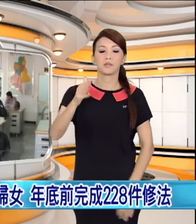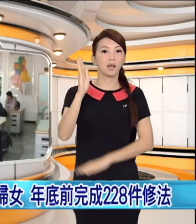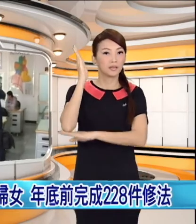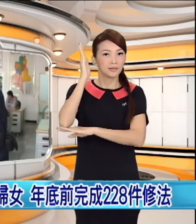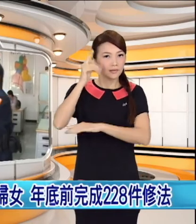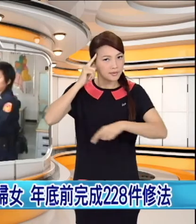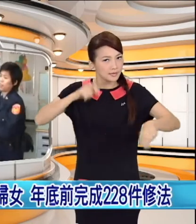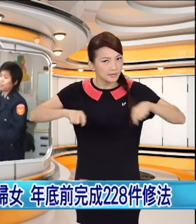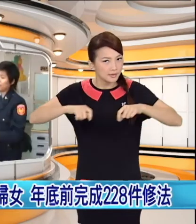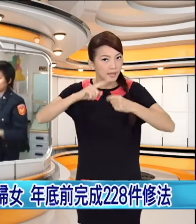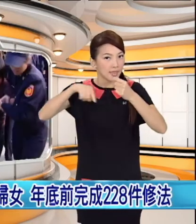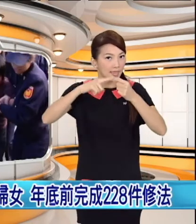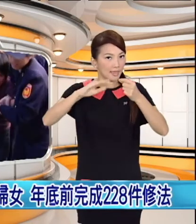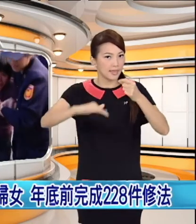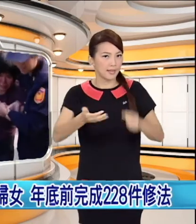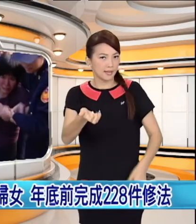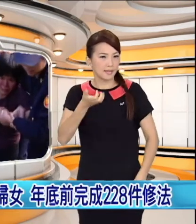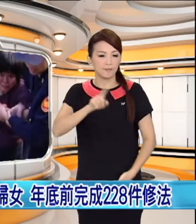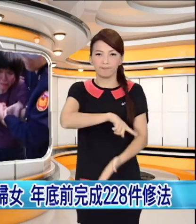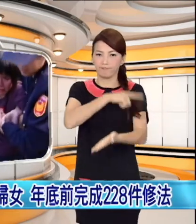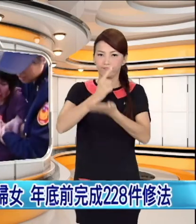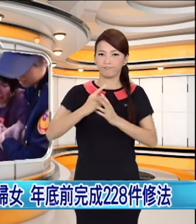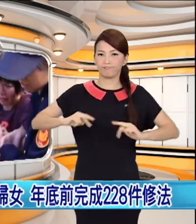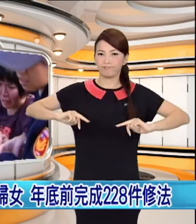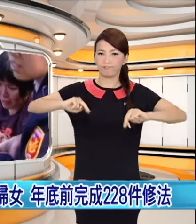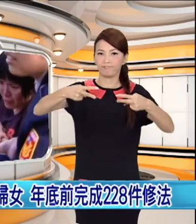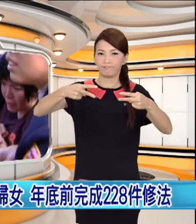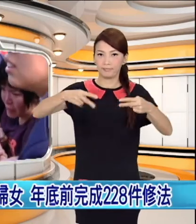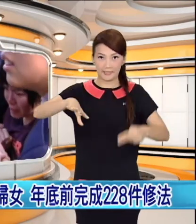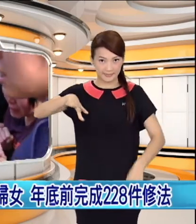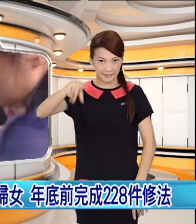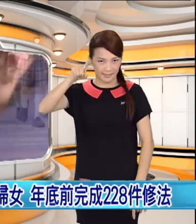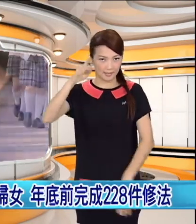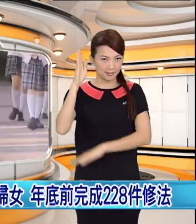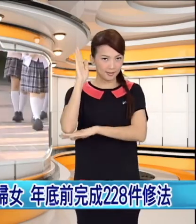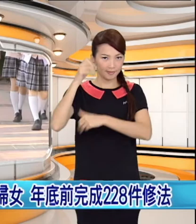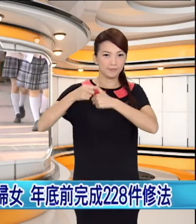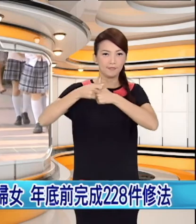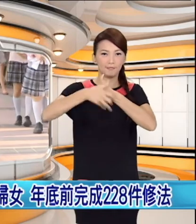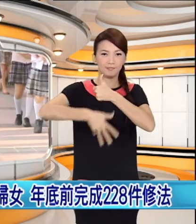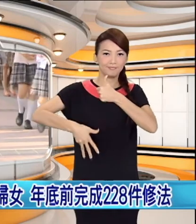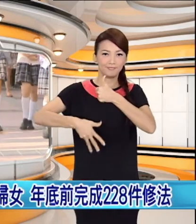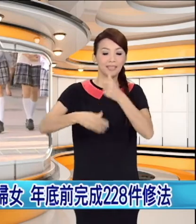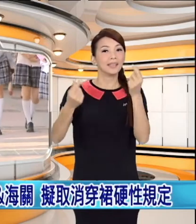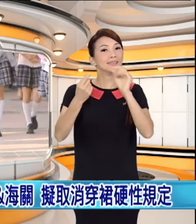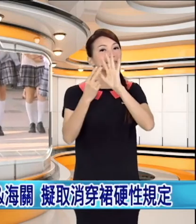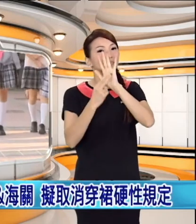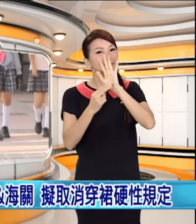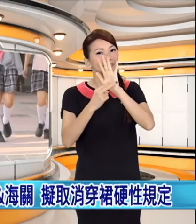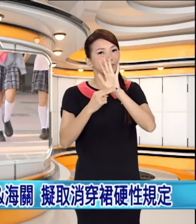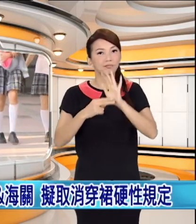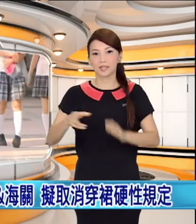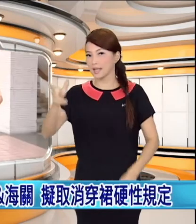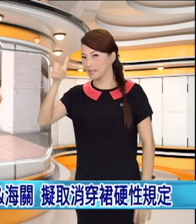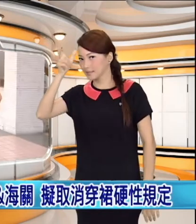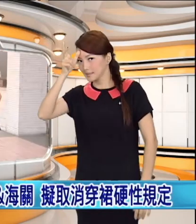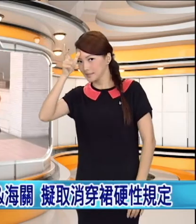的高达228件。政府计划从今年底前完成修法，而第一步打